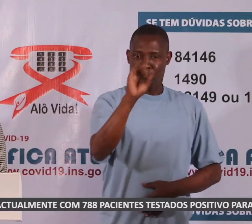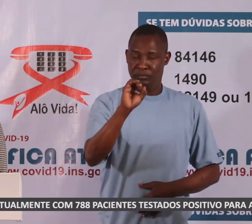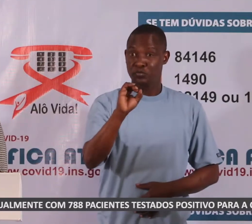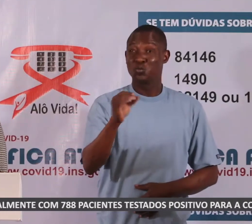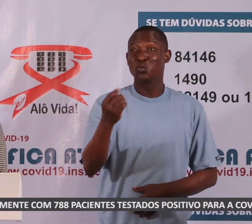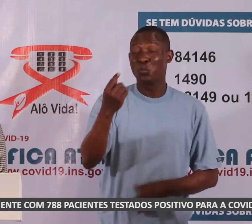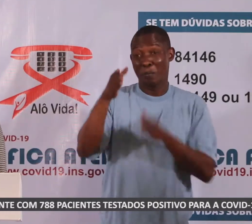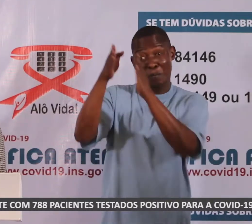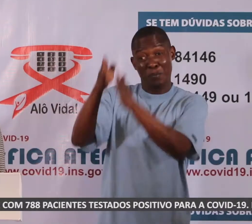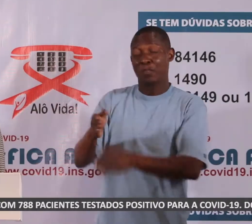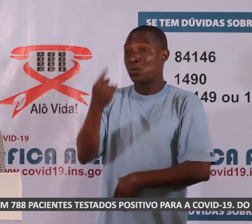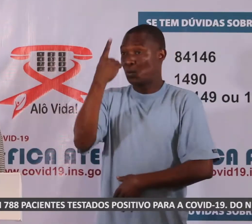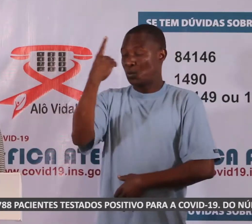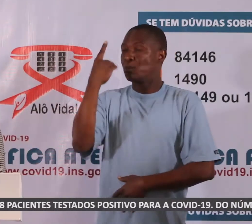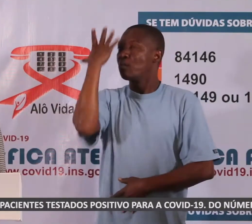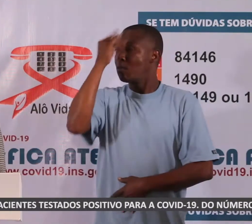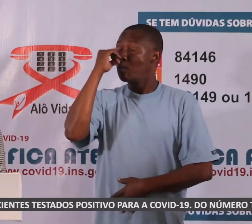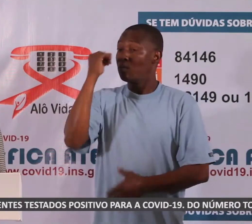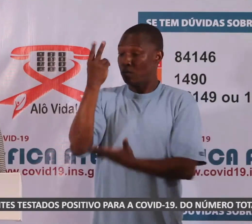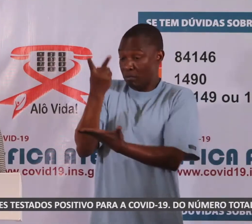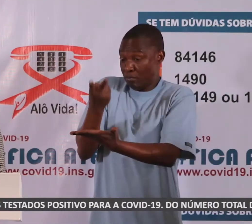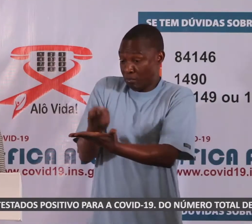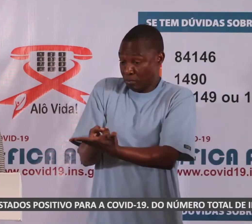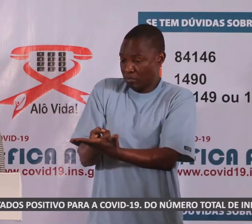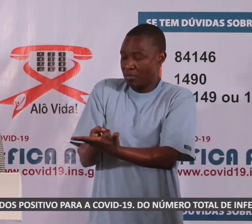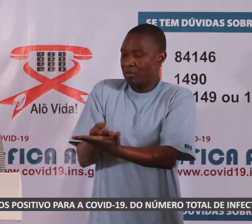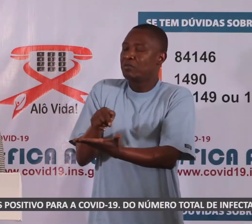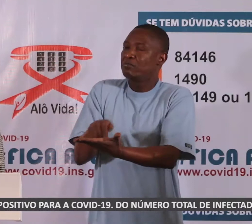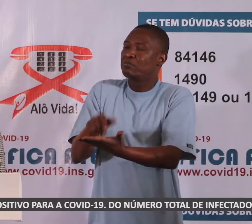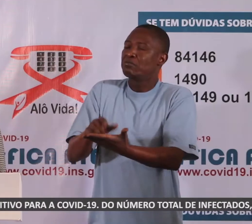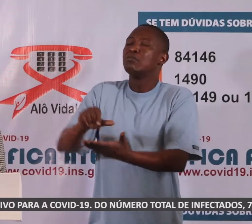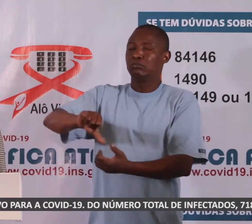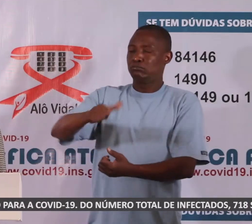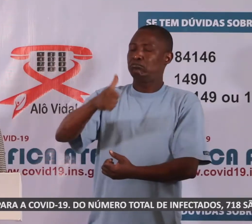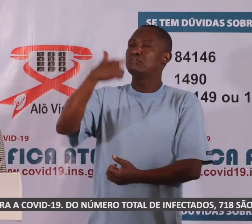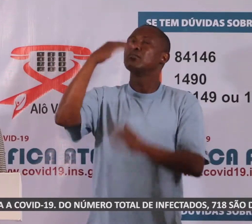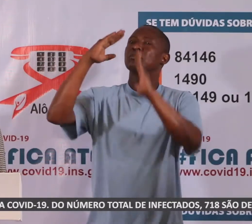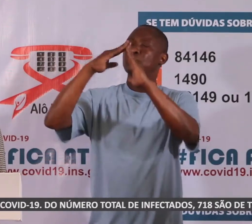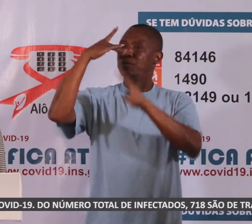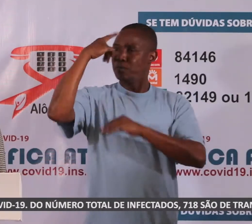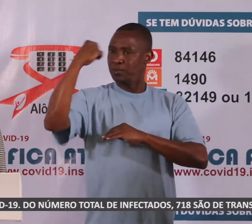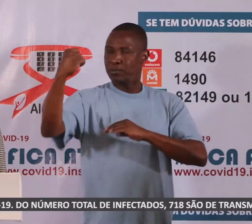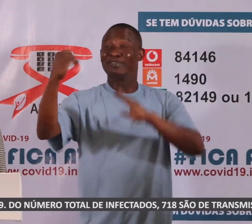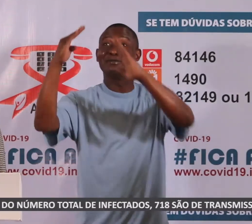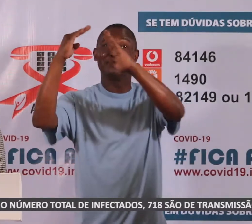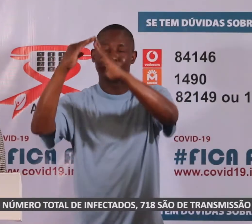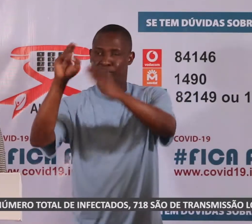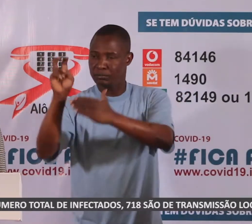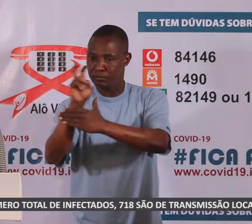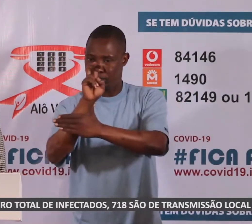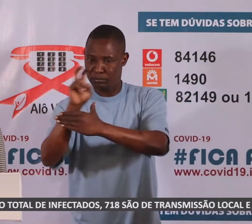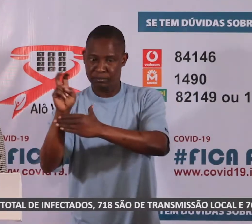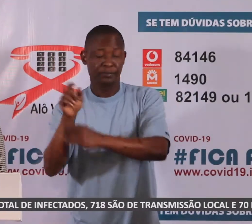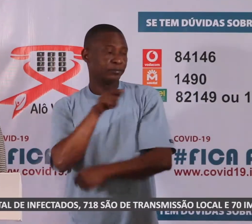Nampula e este vai continuar com isolamento domiciliário. Dos 10 internados, eles